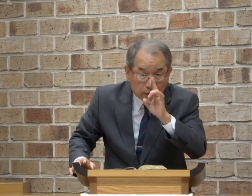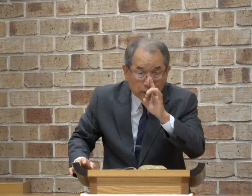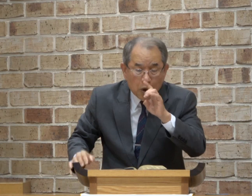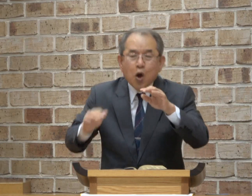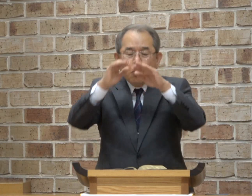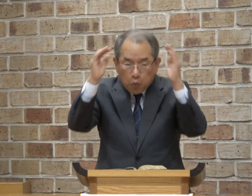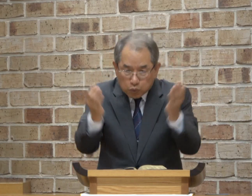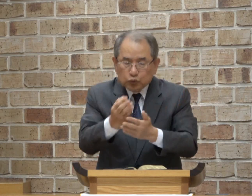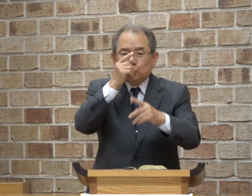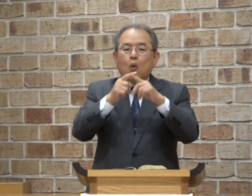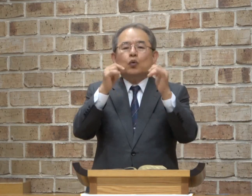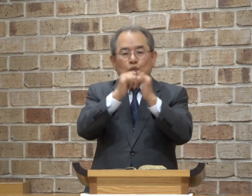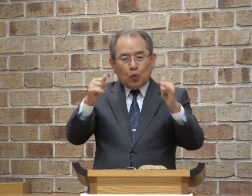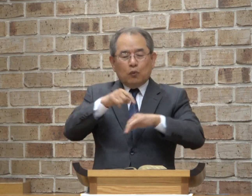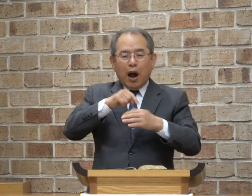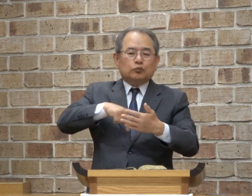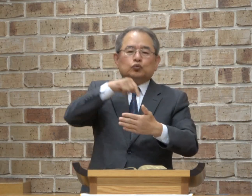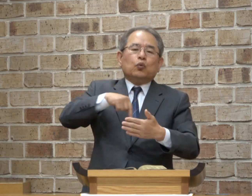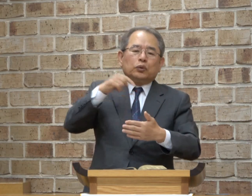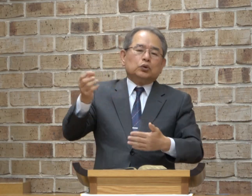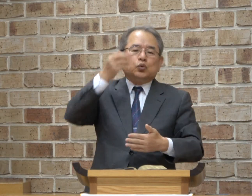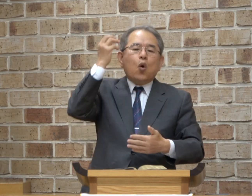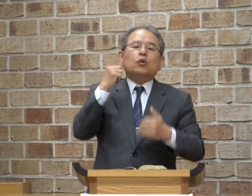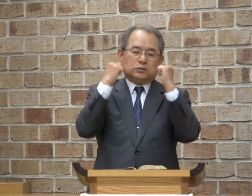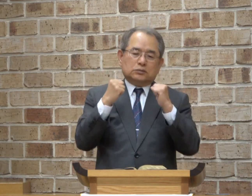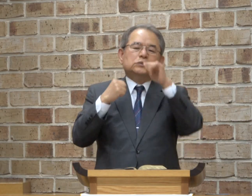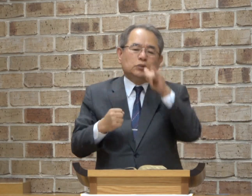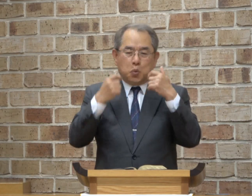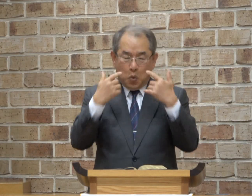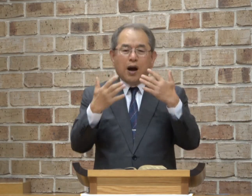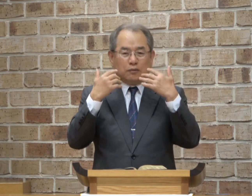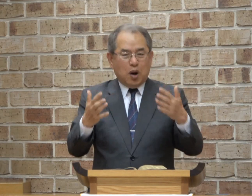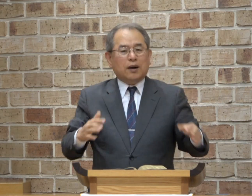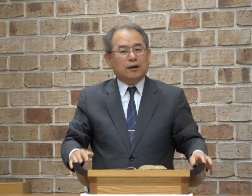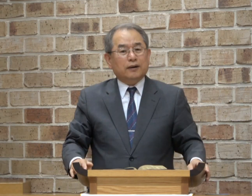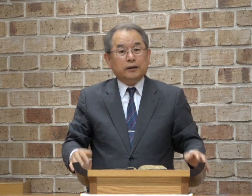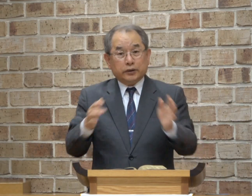됩니다. 모든 성도들의 마음속에 성령이 계십니다.